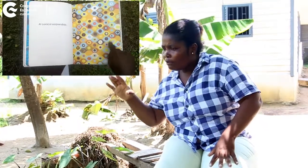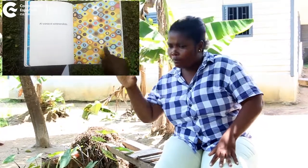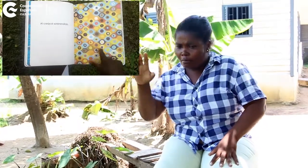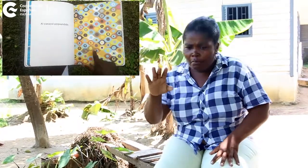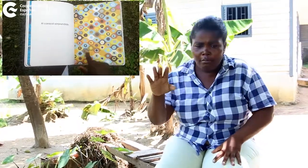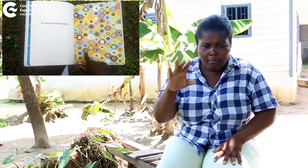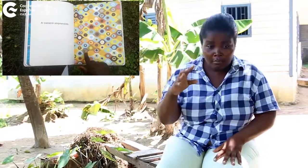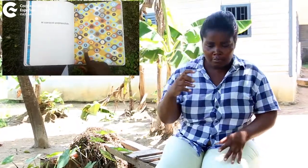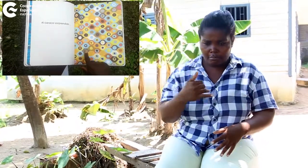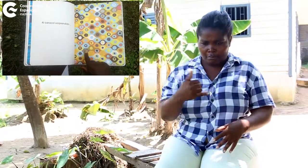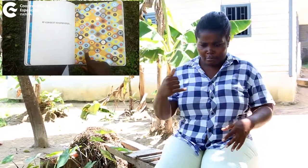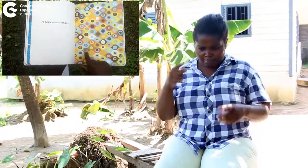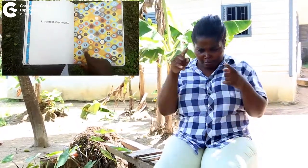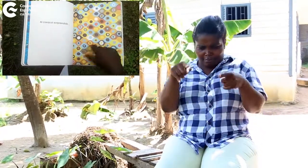Le buscamos y aquí está.